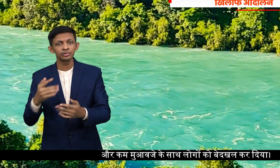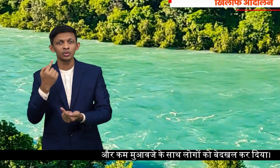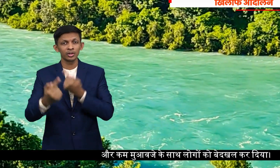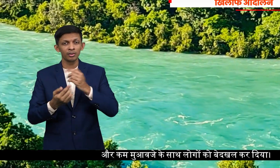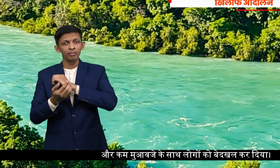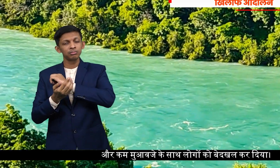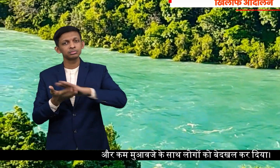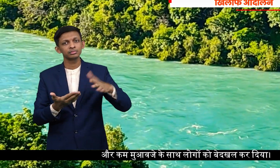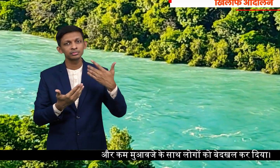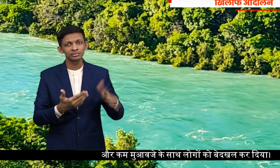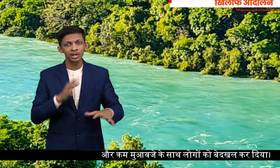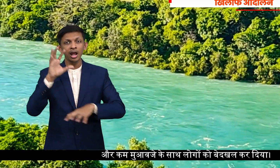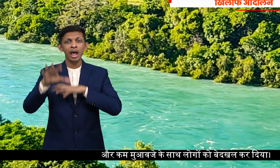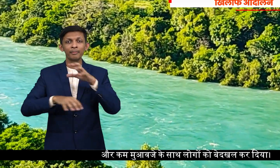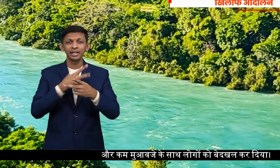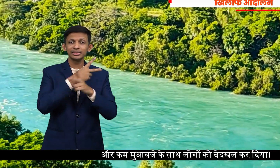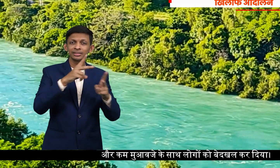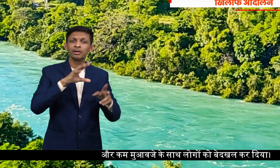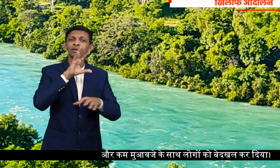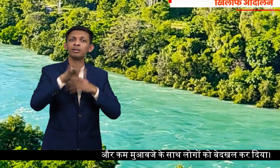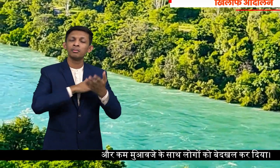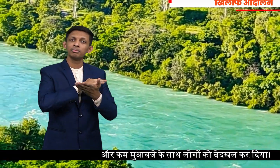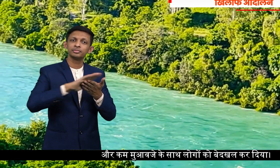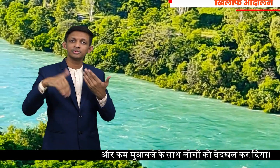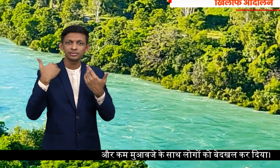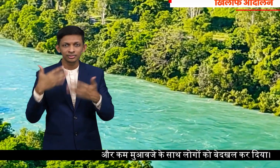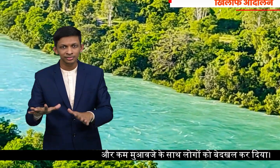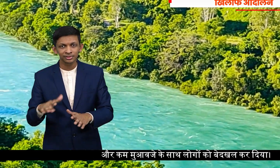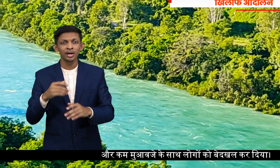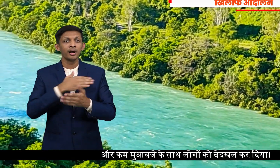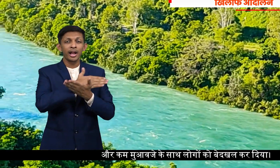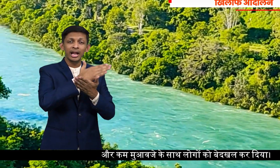और कम मुआवजे के साथ लोगों को